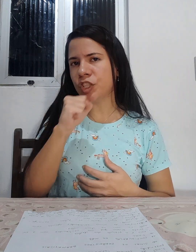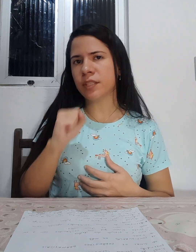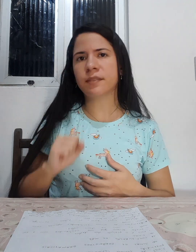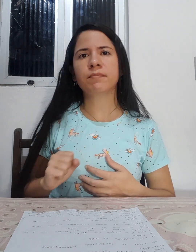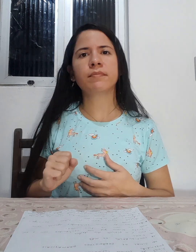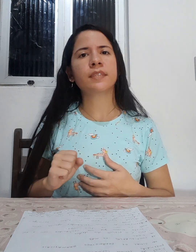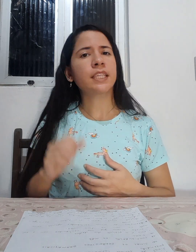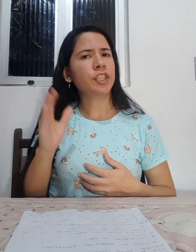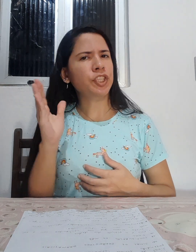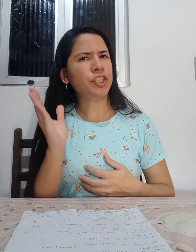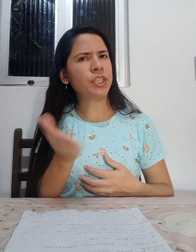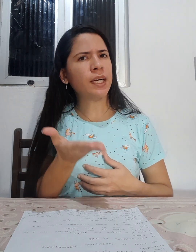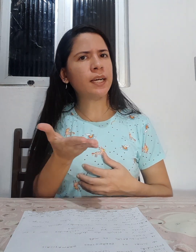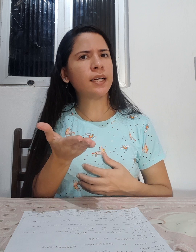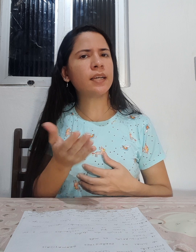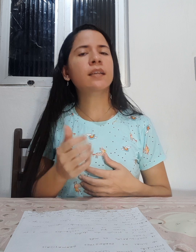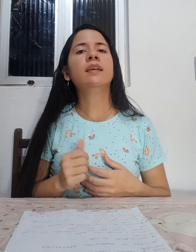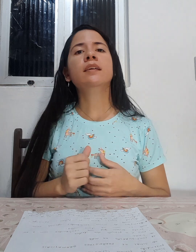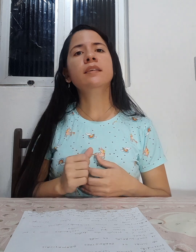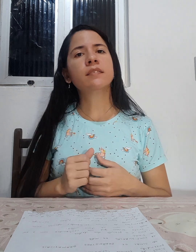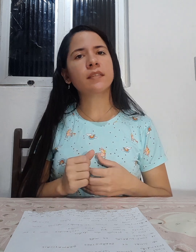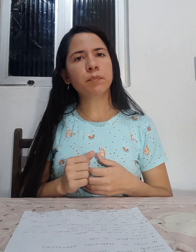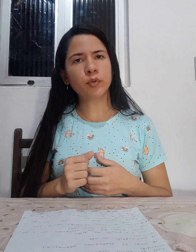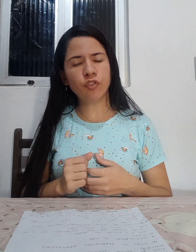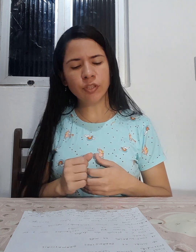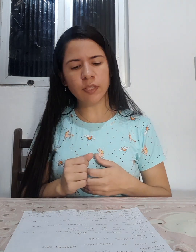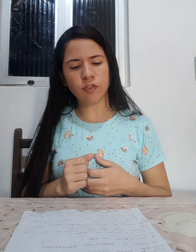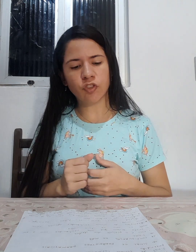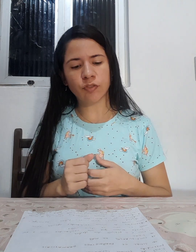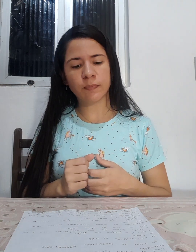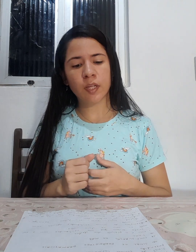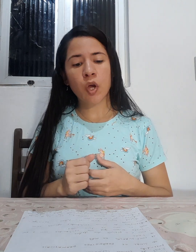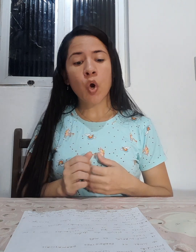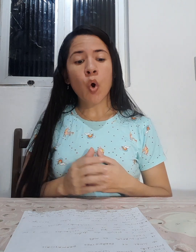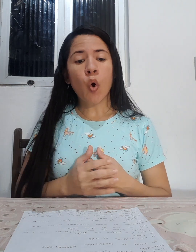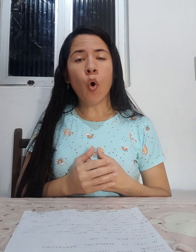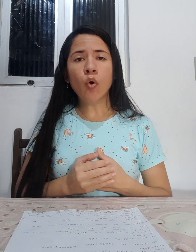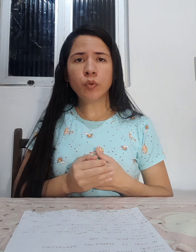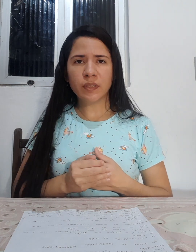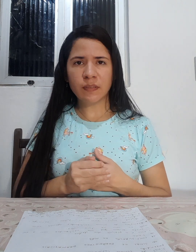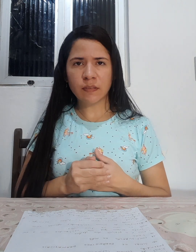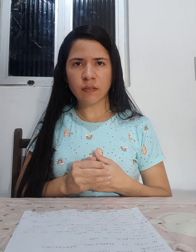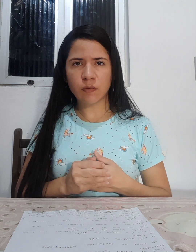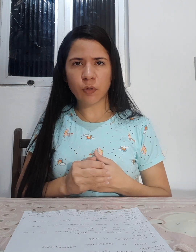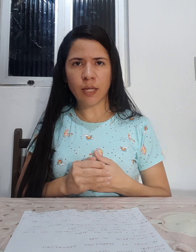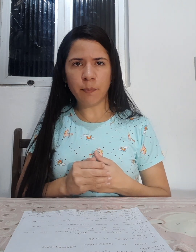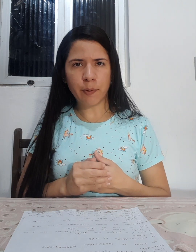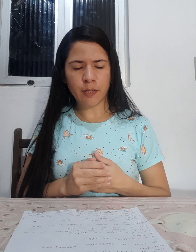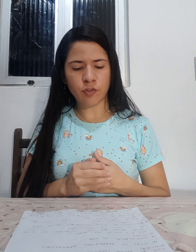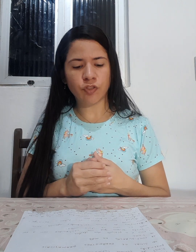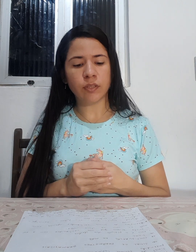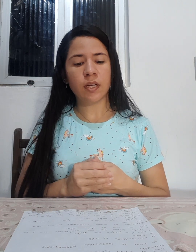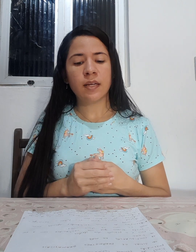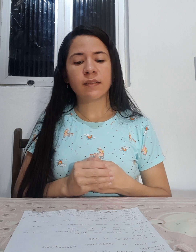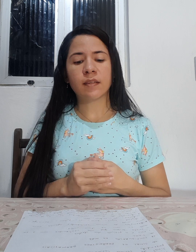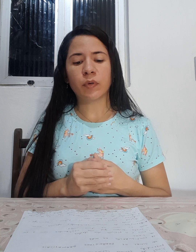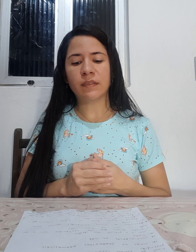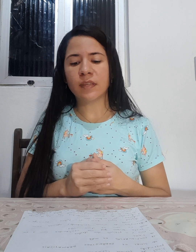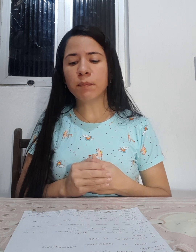laranja, já e assim por diante. Outro exercício que ele pede são exemplos